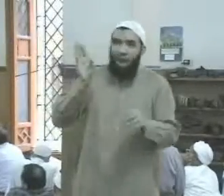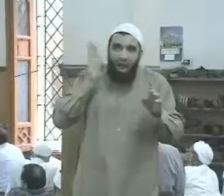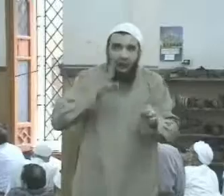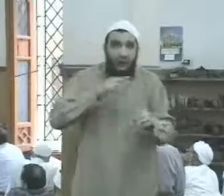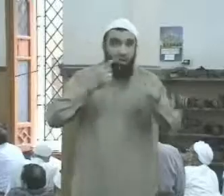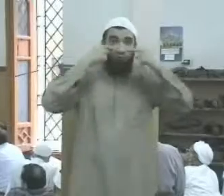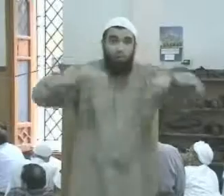الواقع،